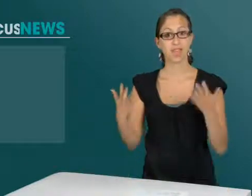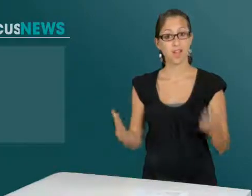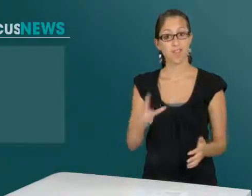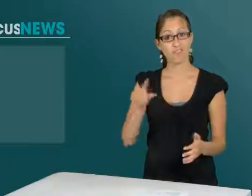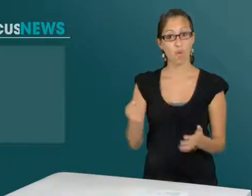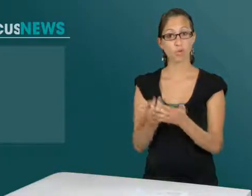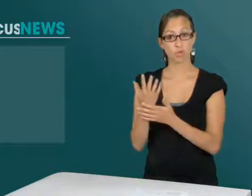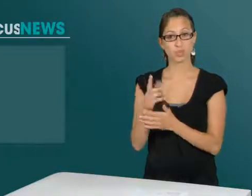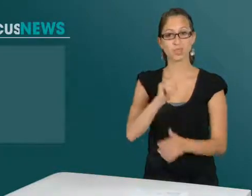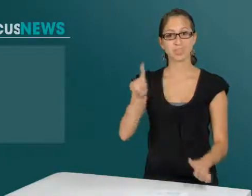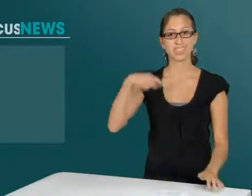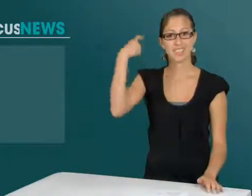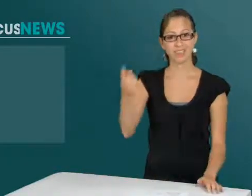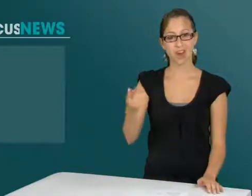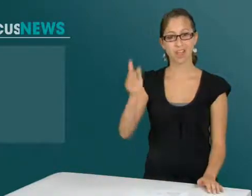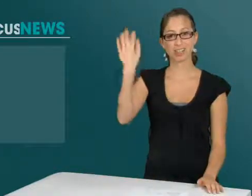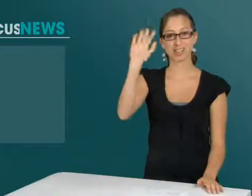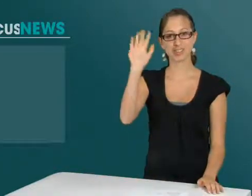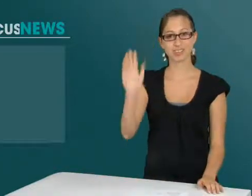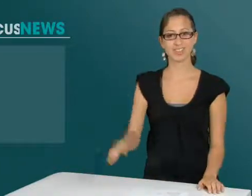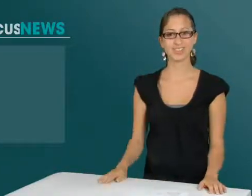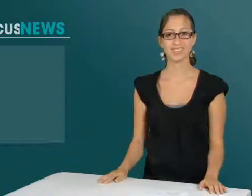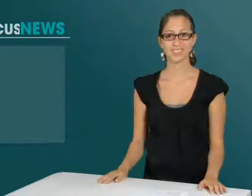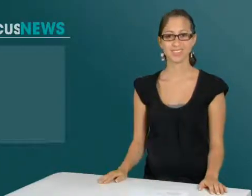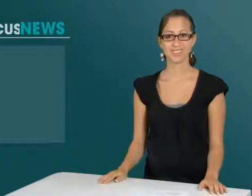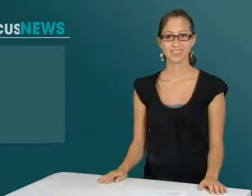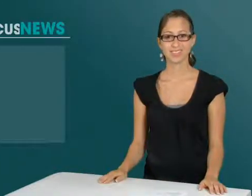das wasser focus 5 news bis nächste woche auf wiedersehen